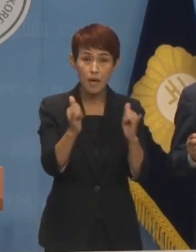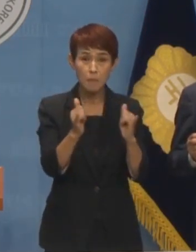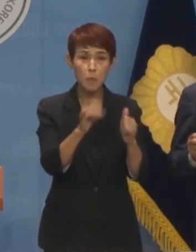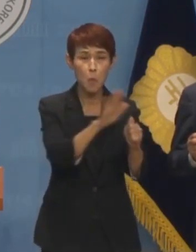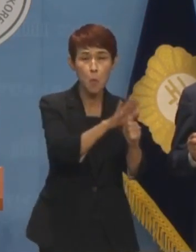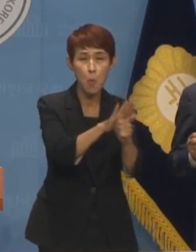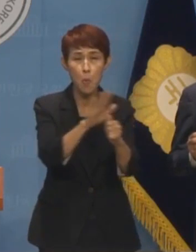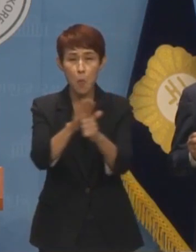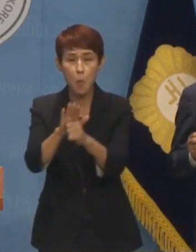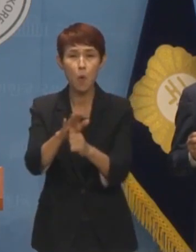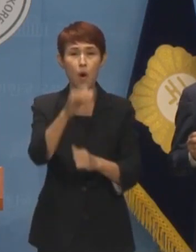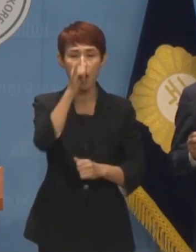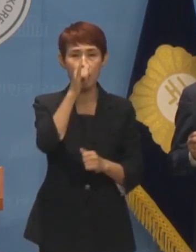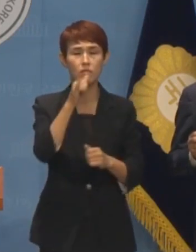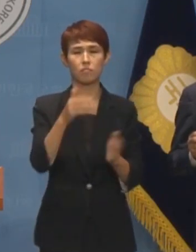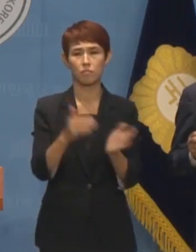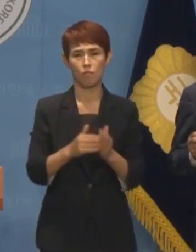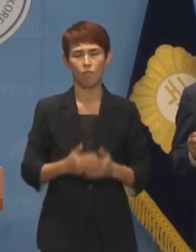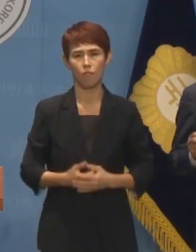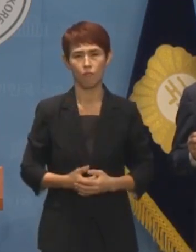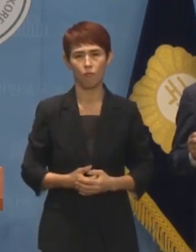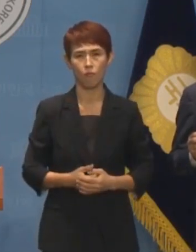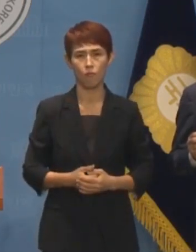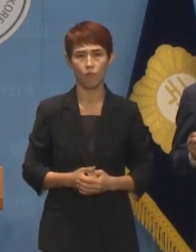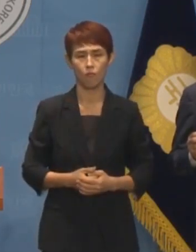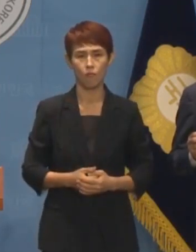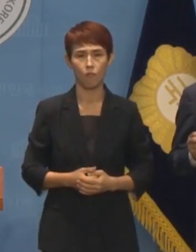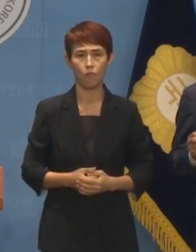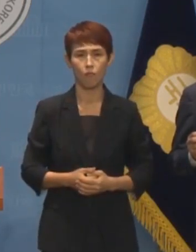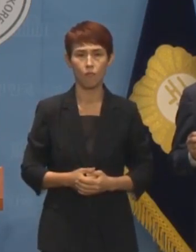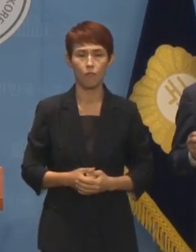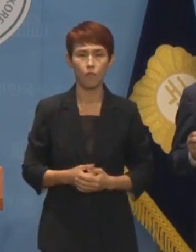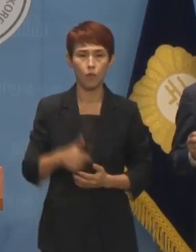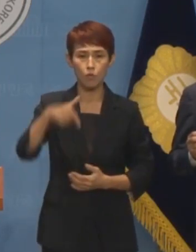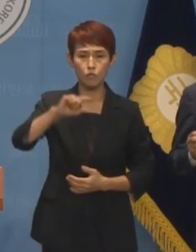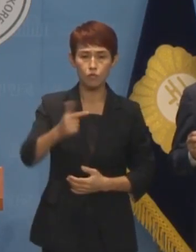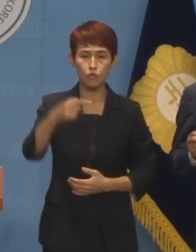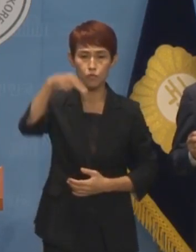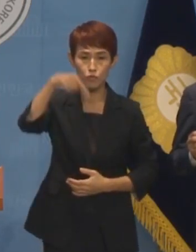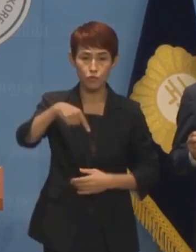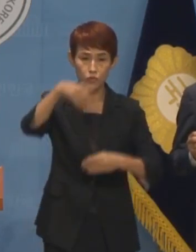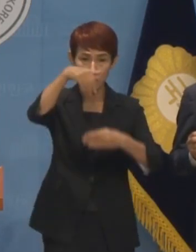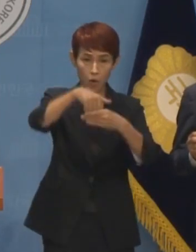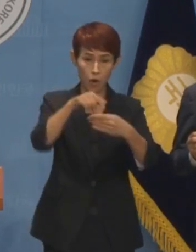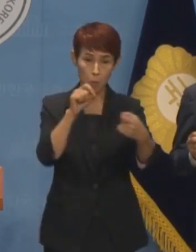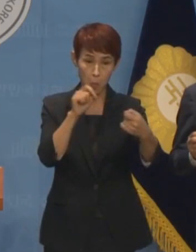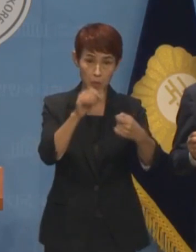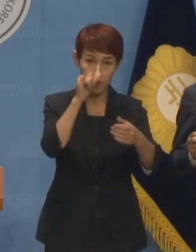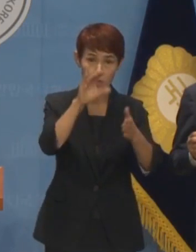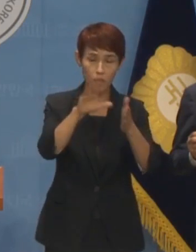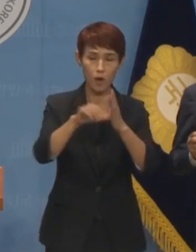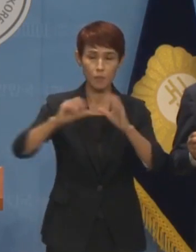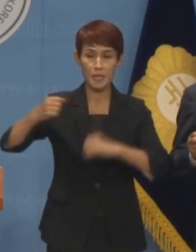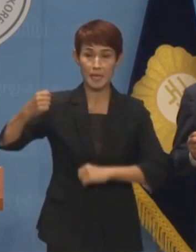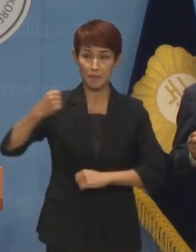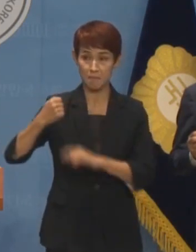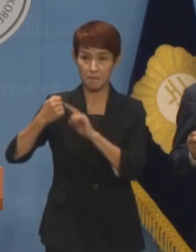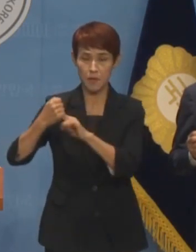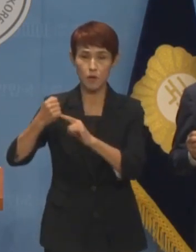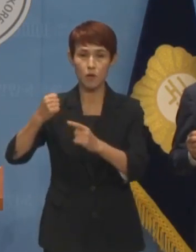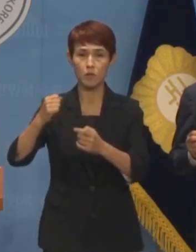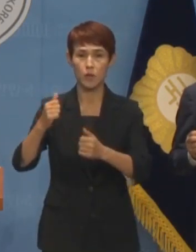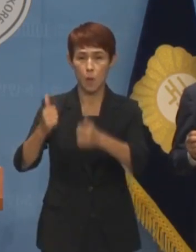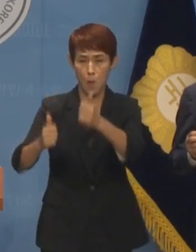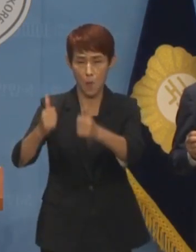제기된 바 있습니다. 게다가 다가올 강화 군수 보궐선거를 앞두고 국민의힘 예비후보들 간의 과열